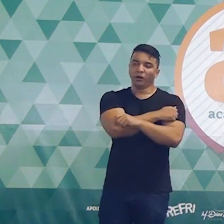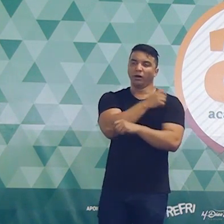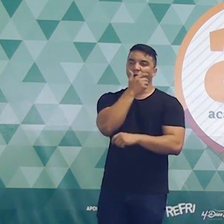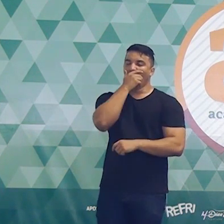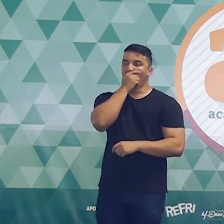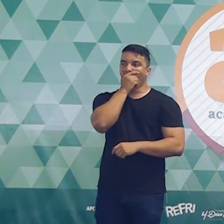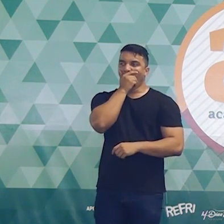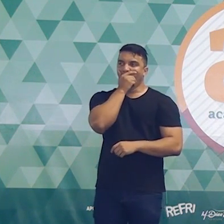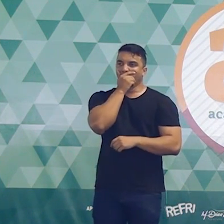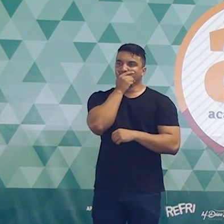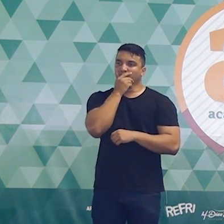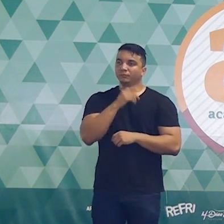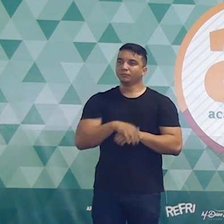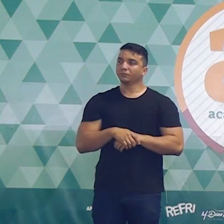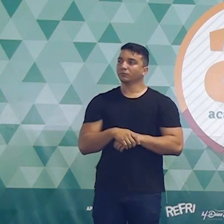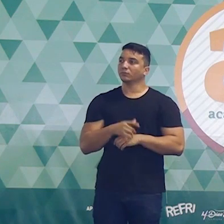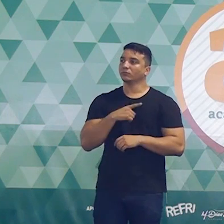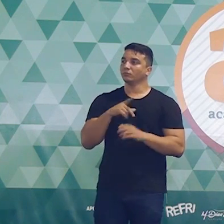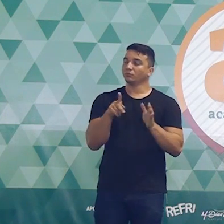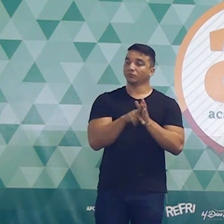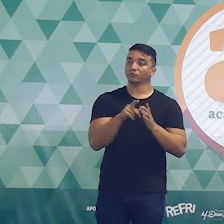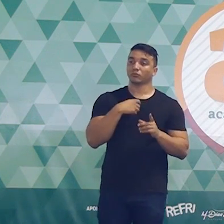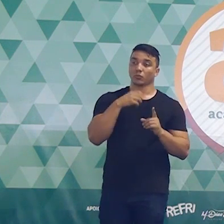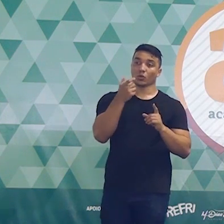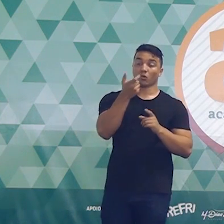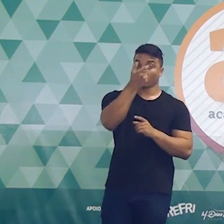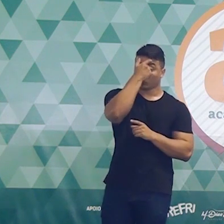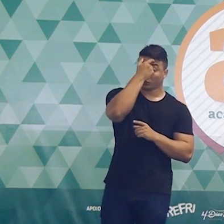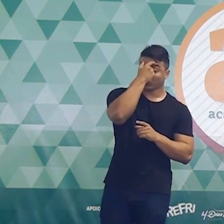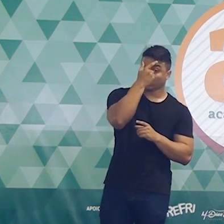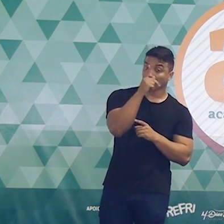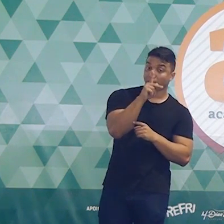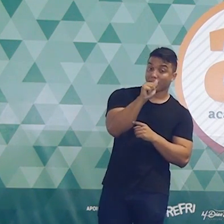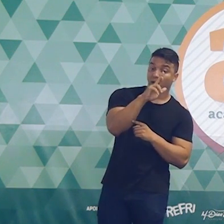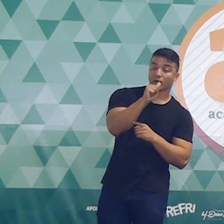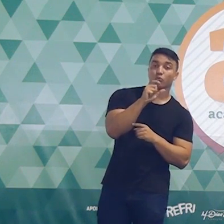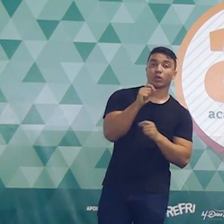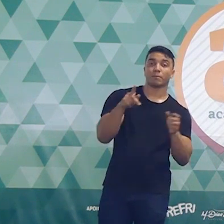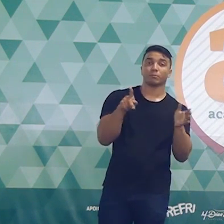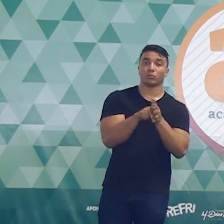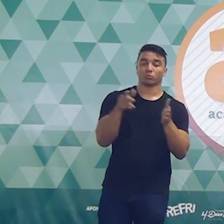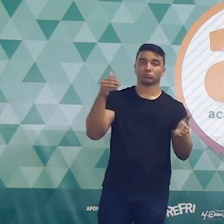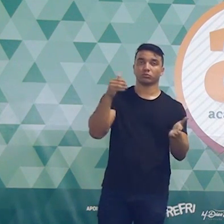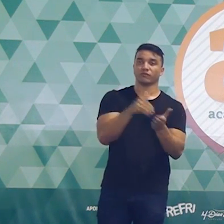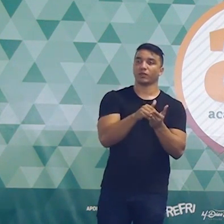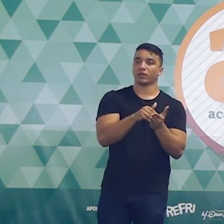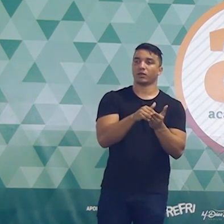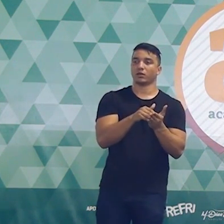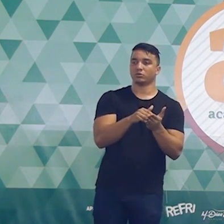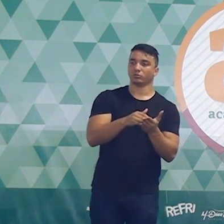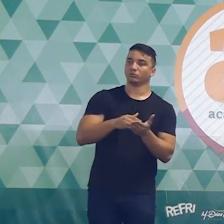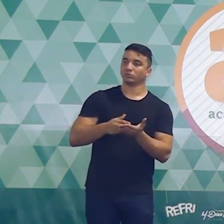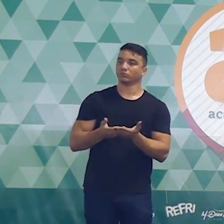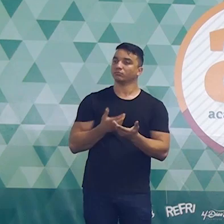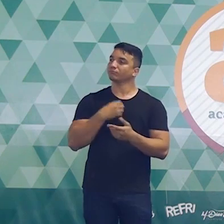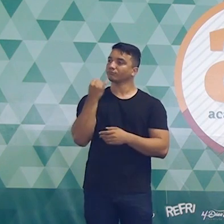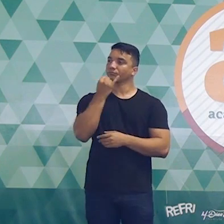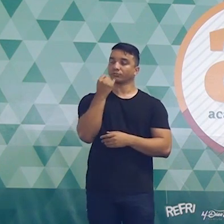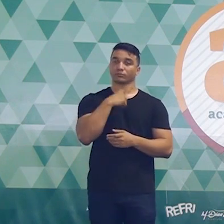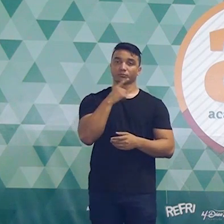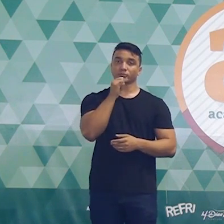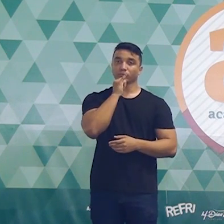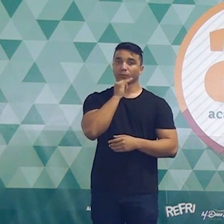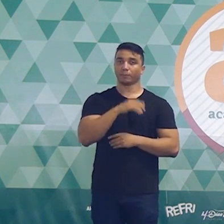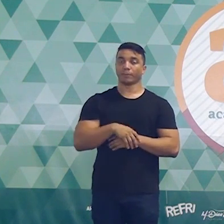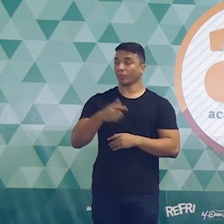sim, porque o para conscientizar não foi uma ação, foi uma finalidade. Quando você